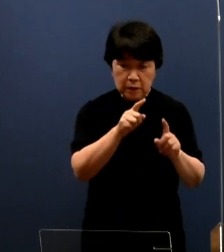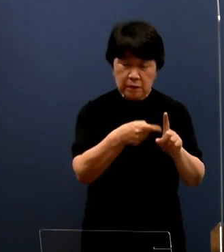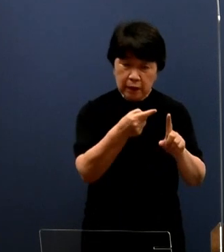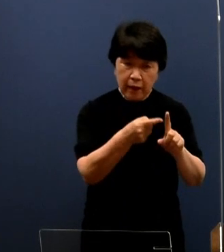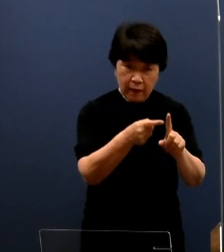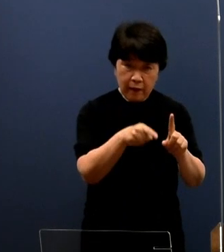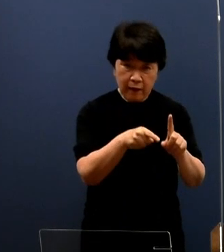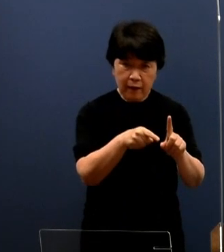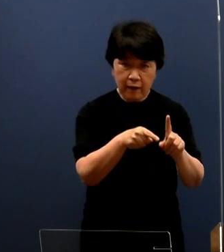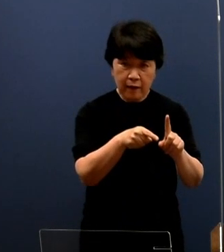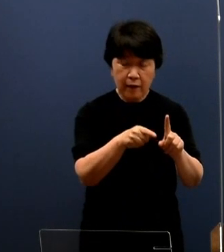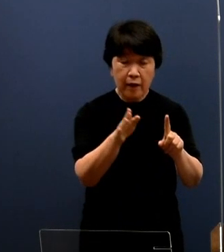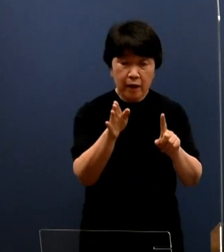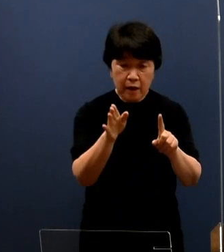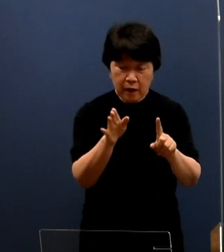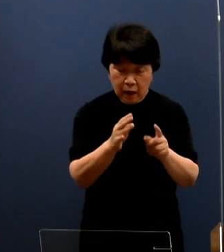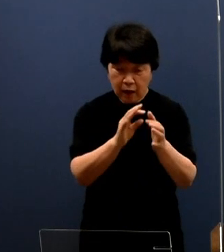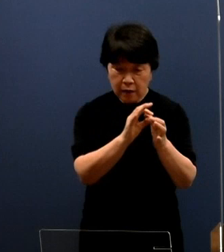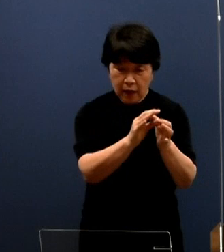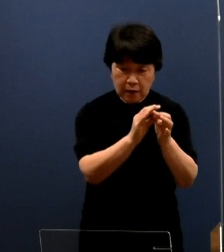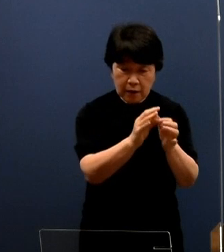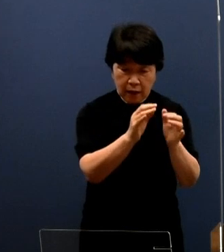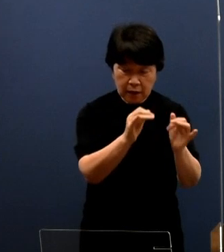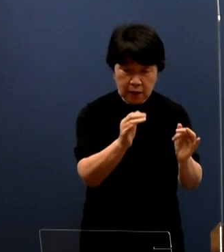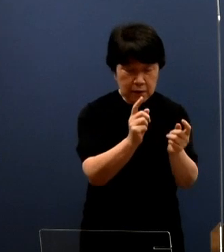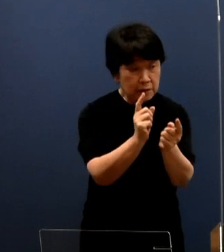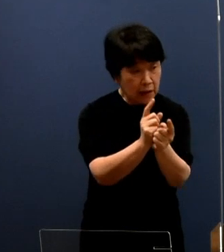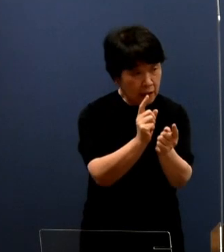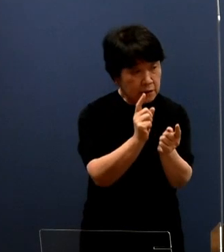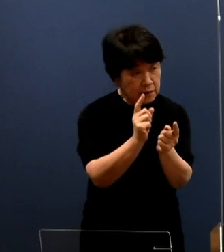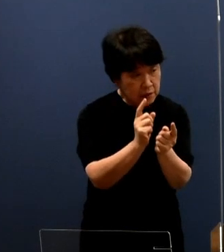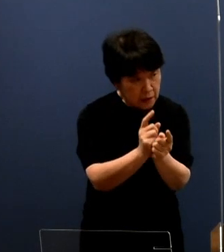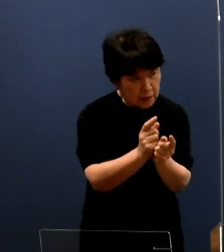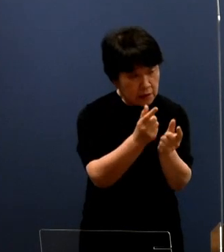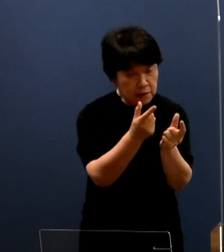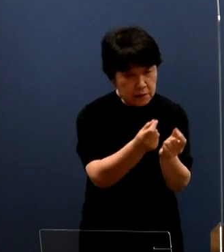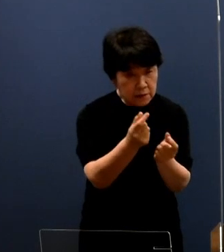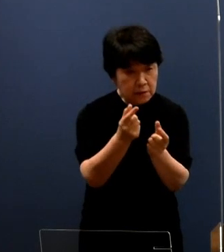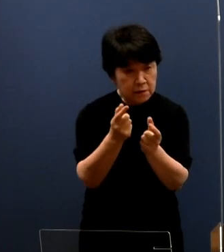から JA からも関係者に対して丁寧に説明してもらう必要があると。